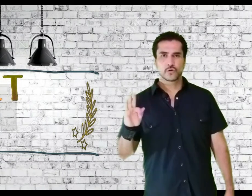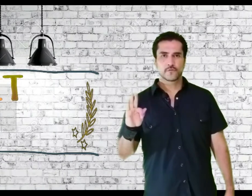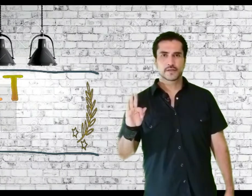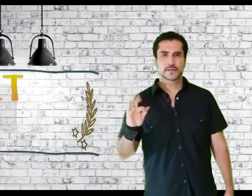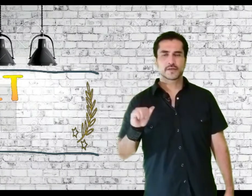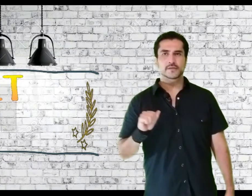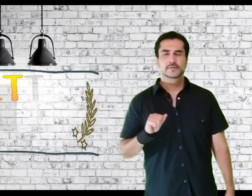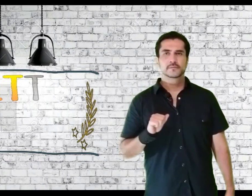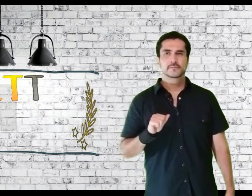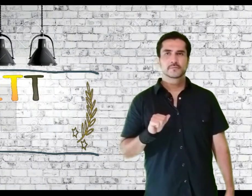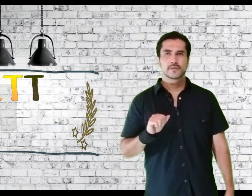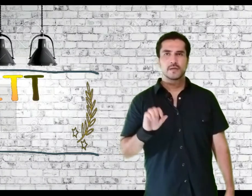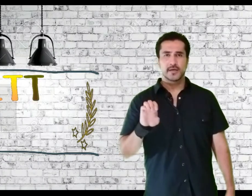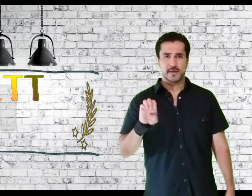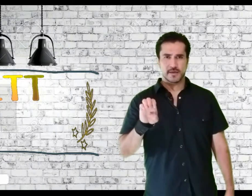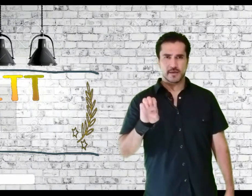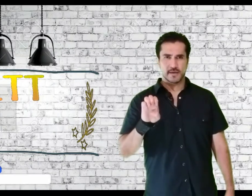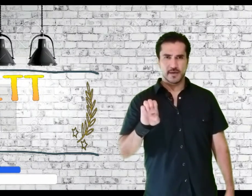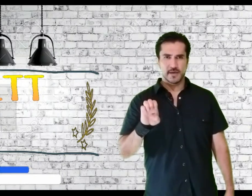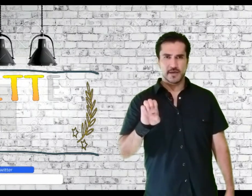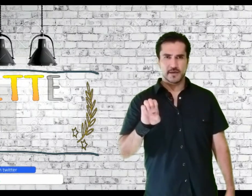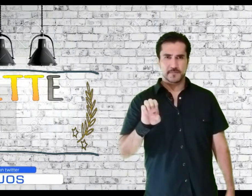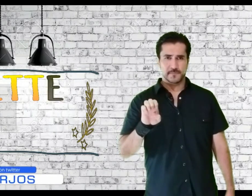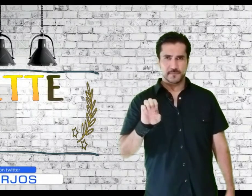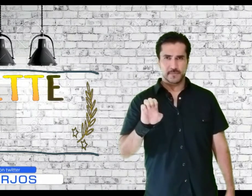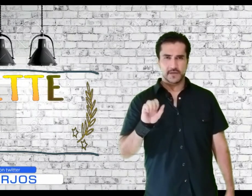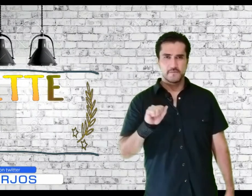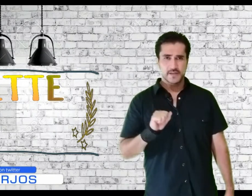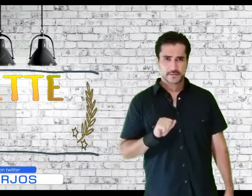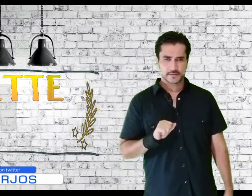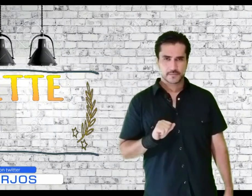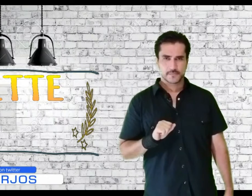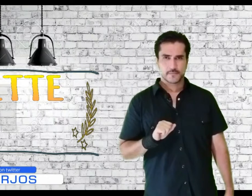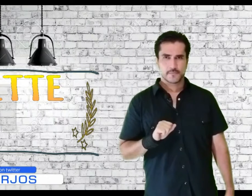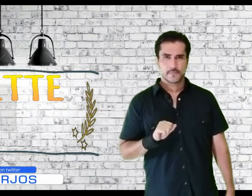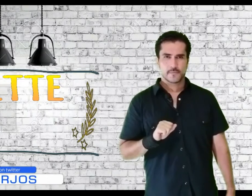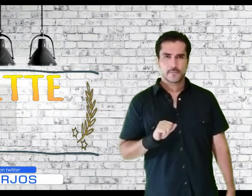doble T, E, Ivette.